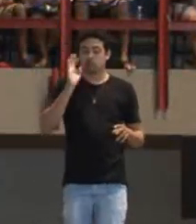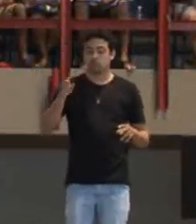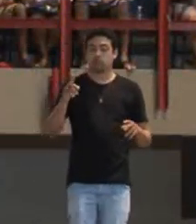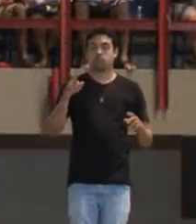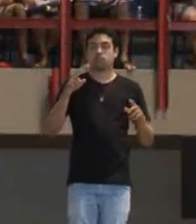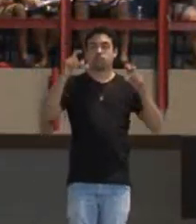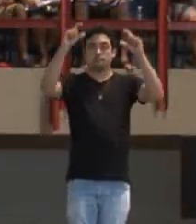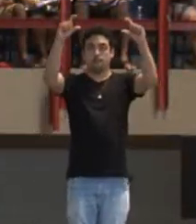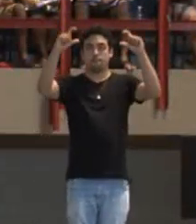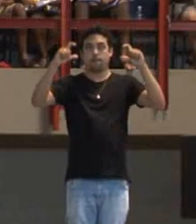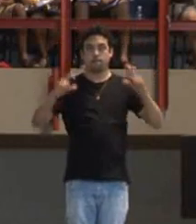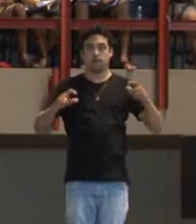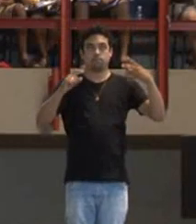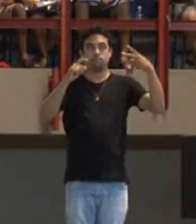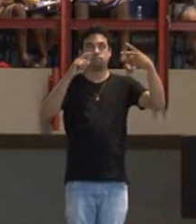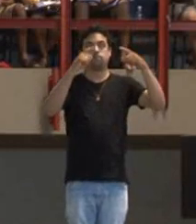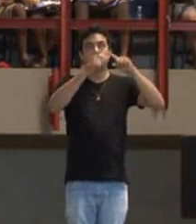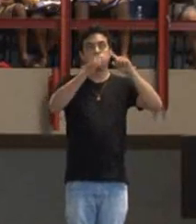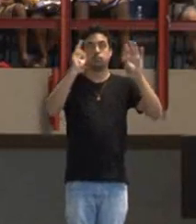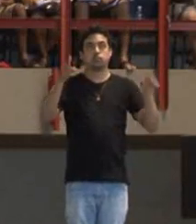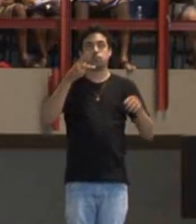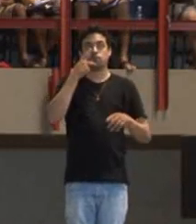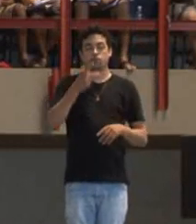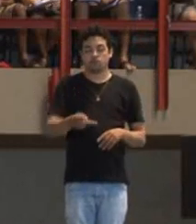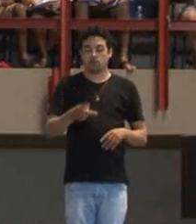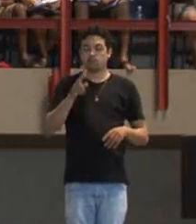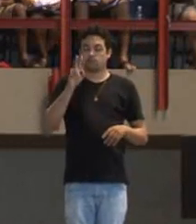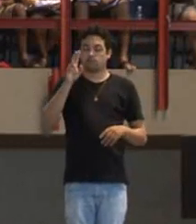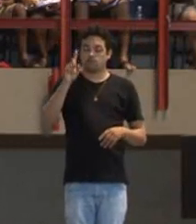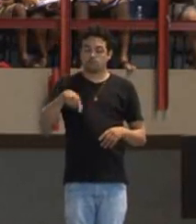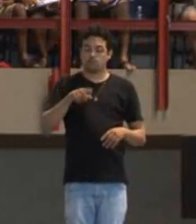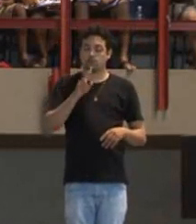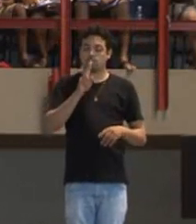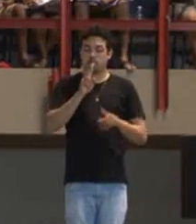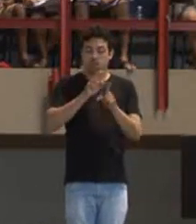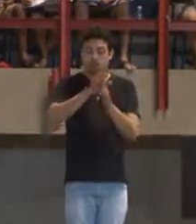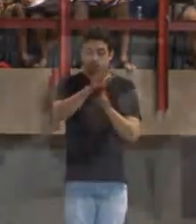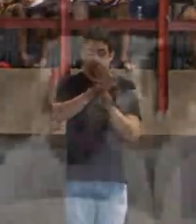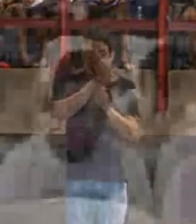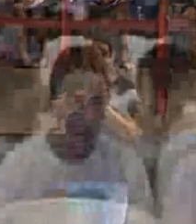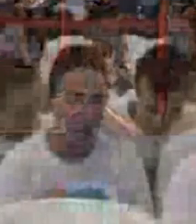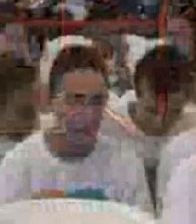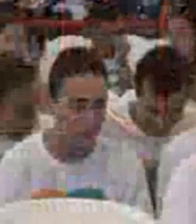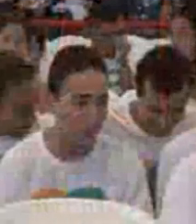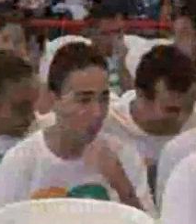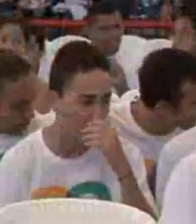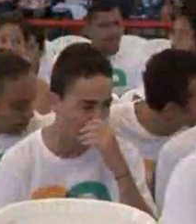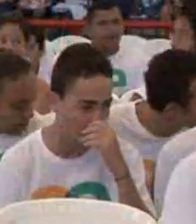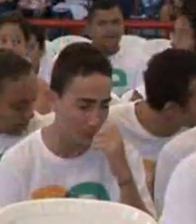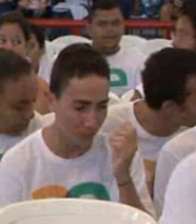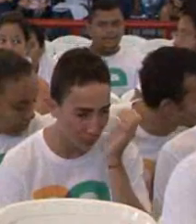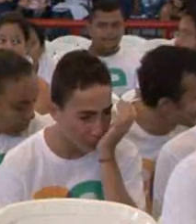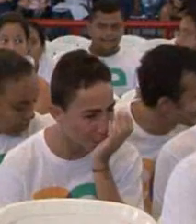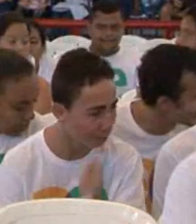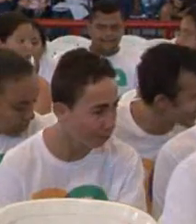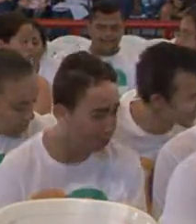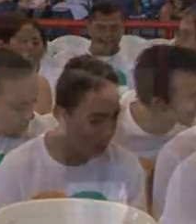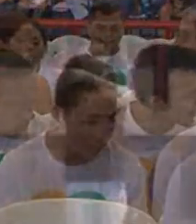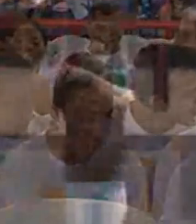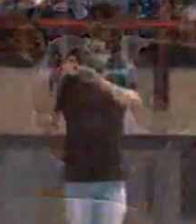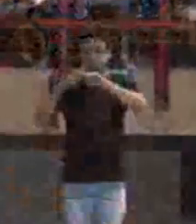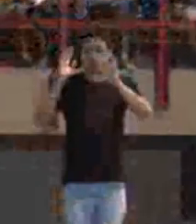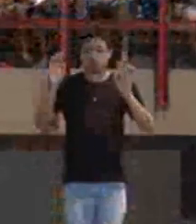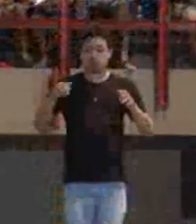mostrou dizia que a potência de um aparelho depende da voltagem e da amperagem,